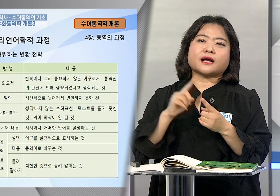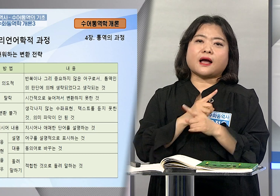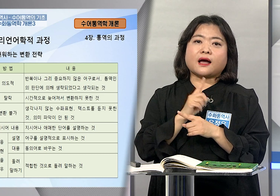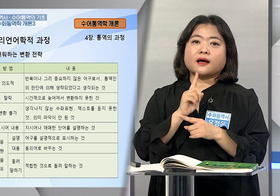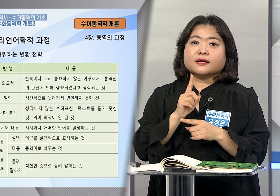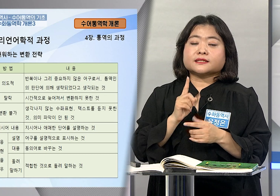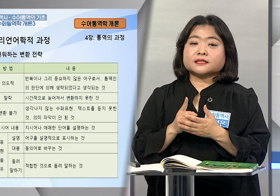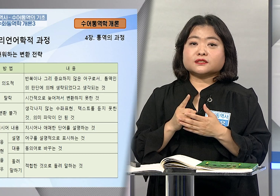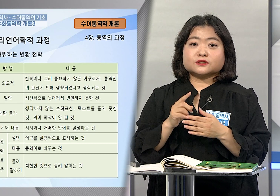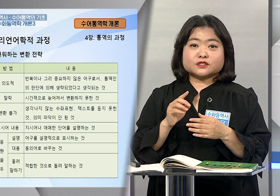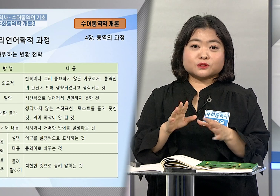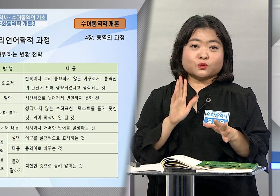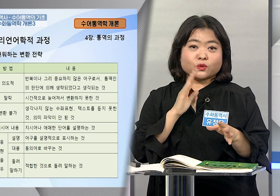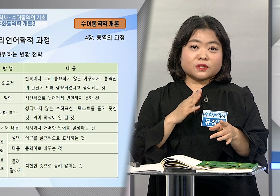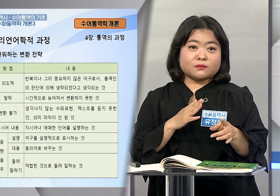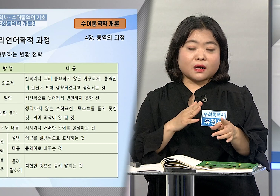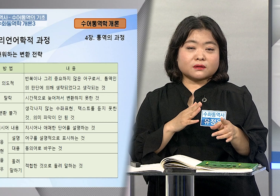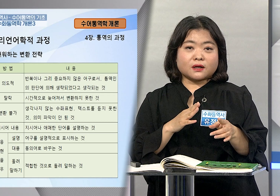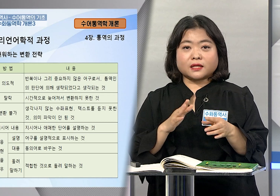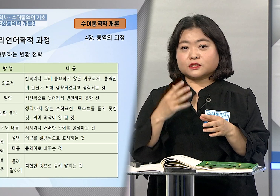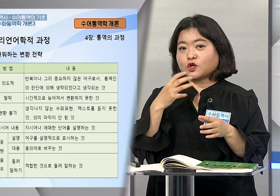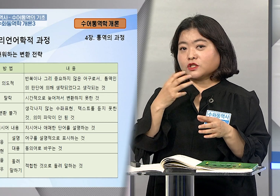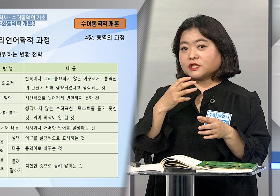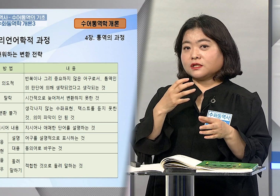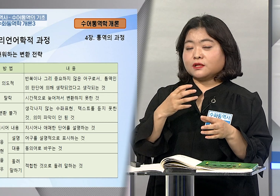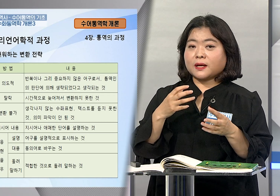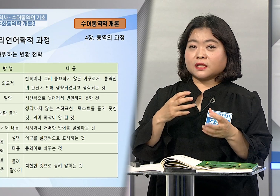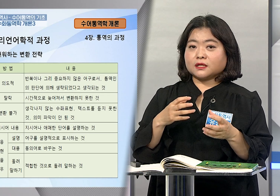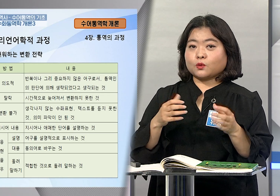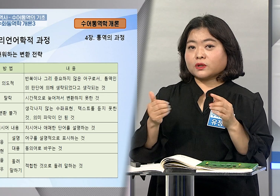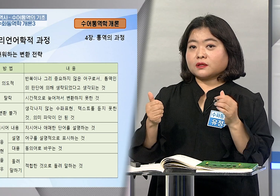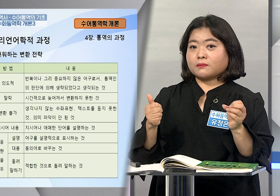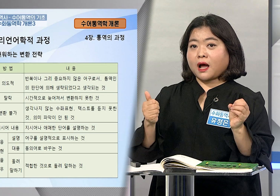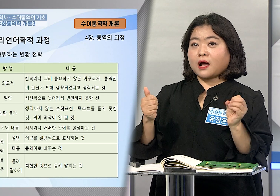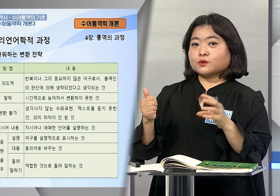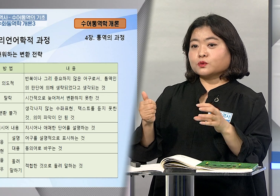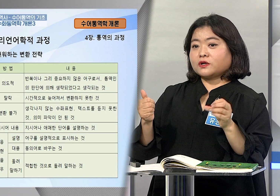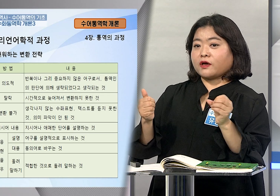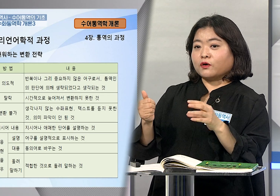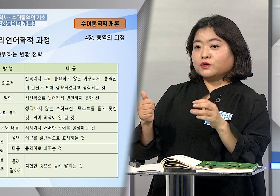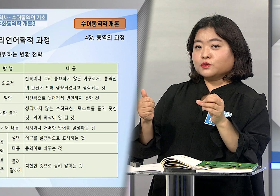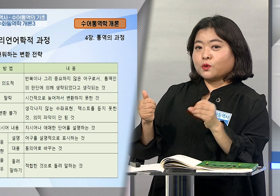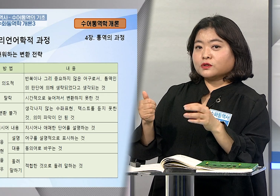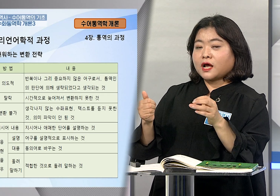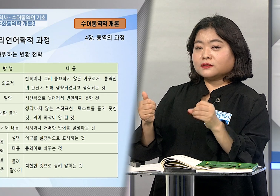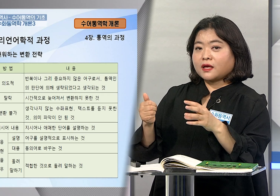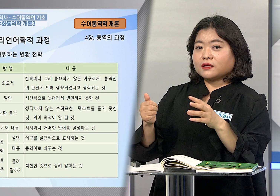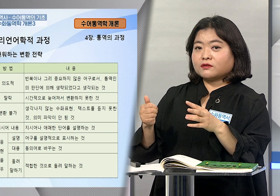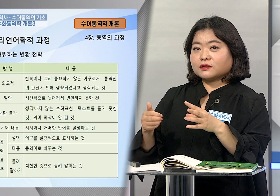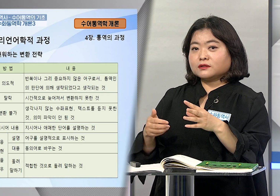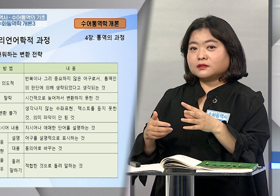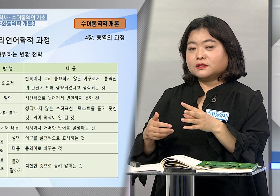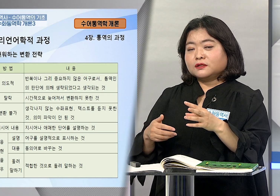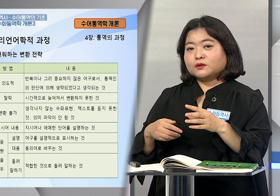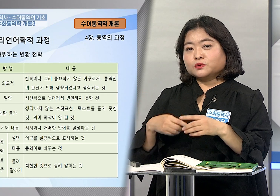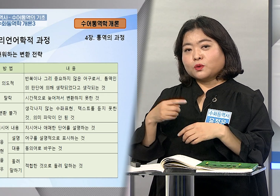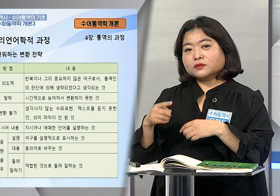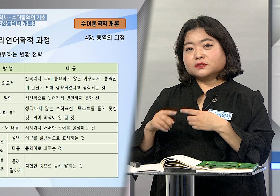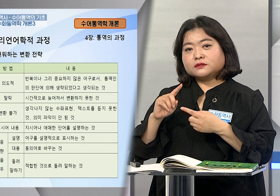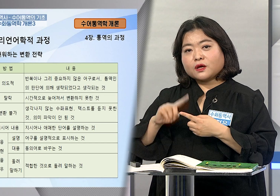말하기가 사실은 지금 청인이, 일반인이 농인한테 막 욕을 해요. 욕을 하는데 이거를 욕을 그대로